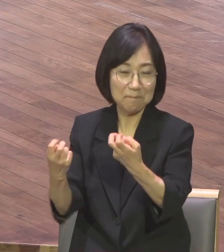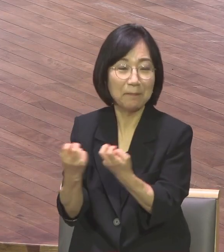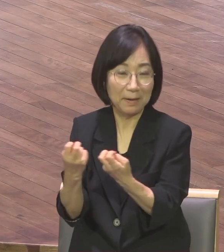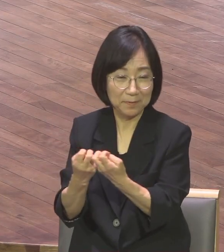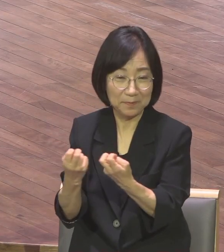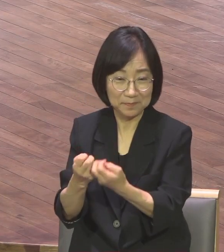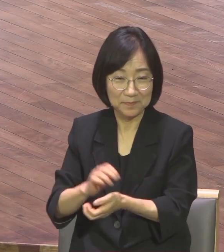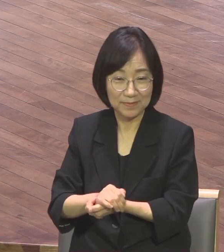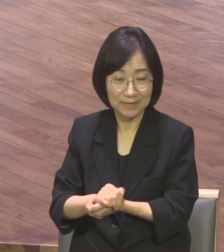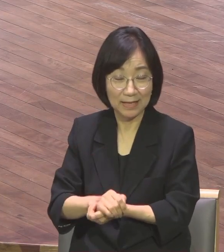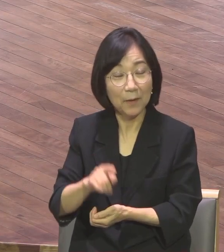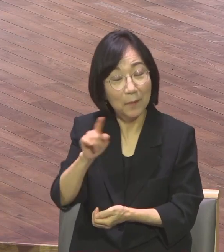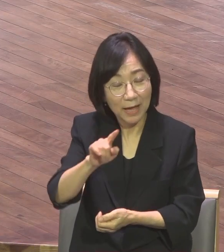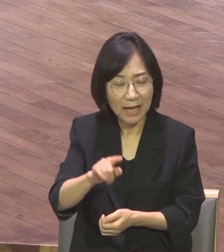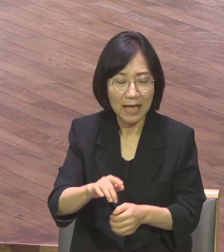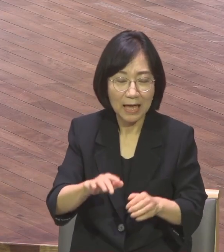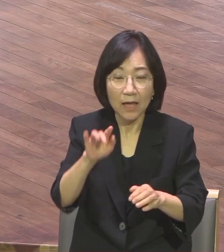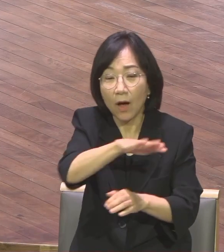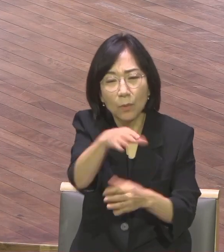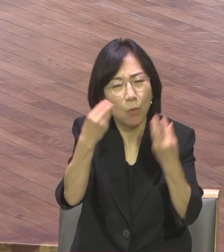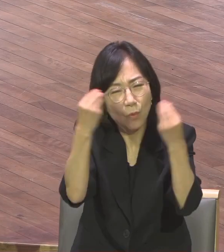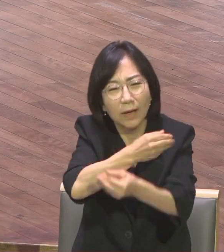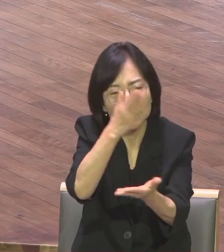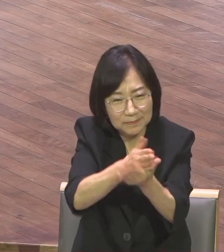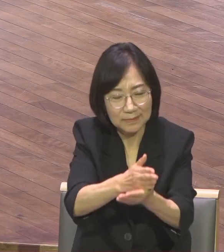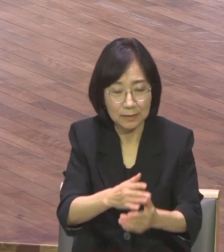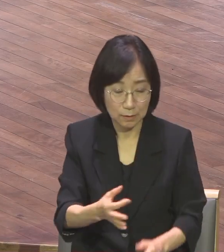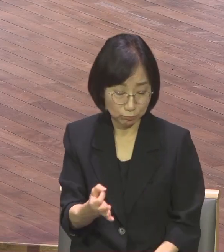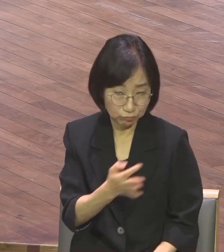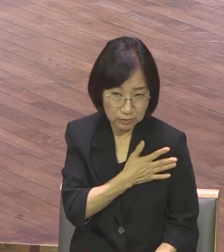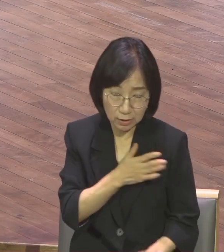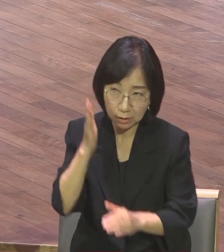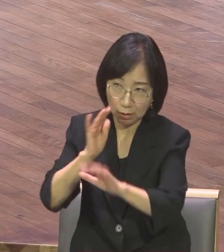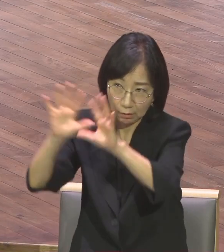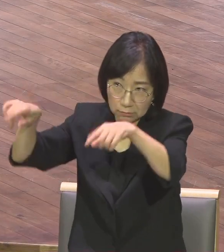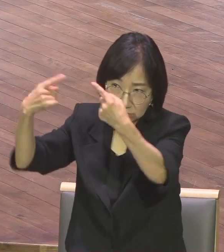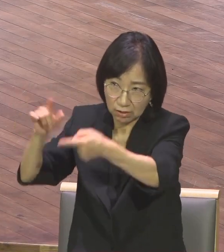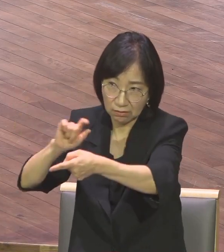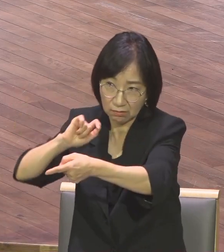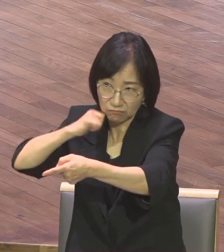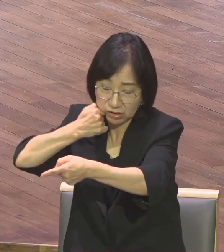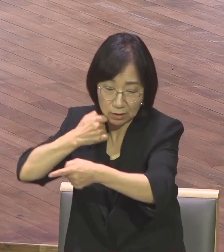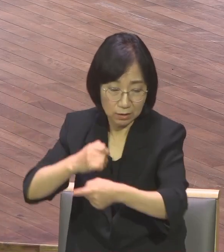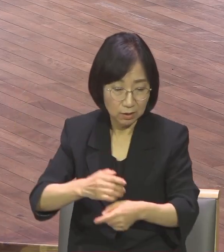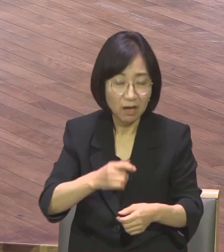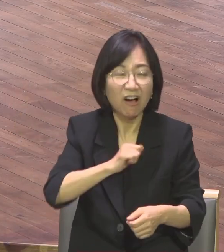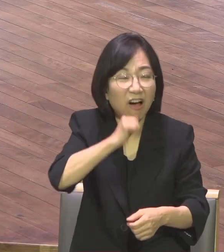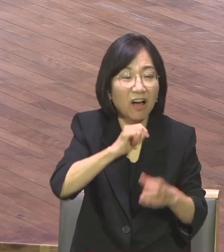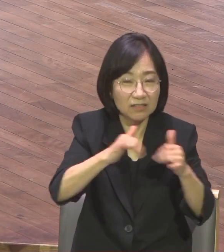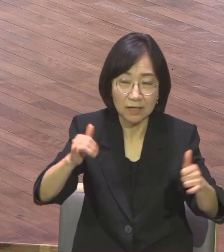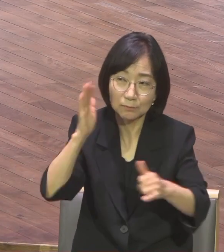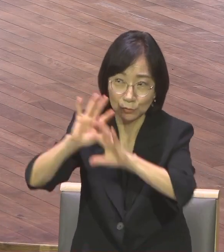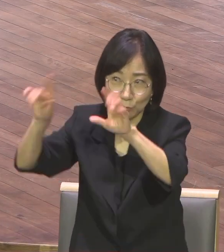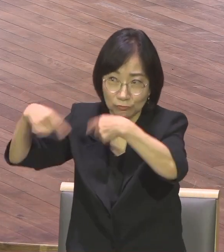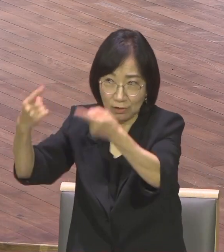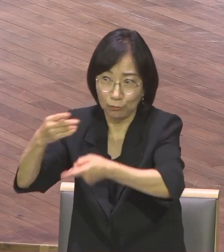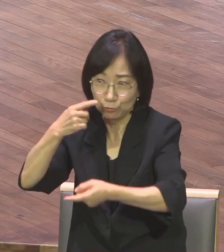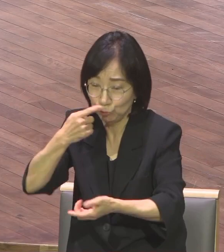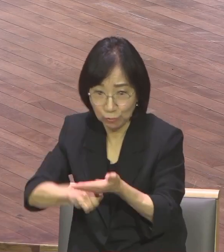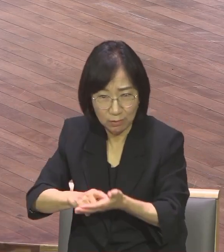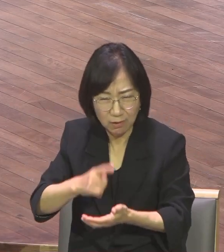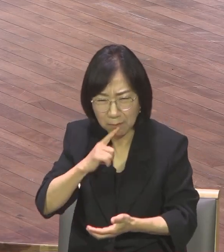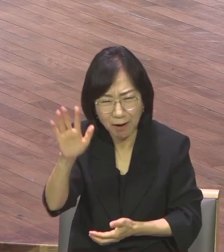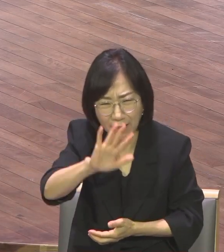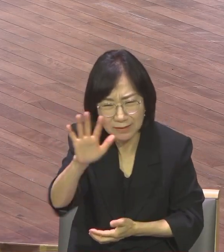이 말씀은요, 부자는요 천국에 갈 수 없다는 뜻이 아니에요. 가난한 사람은 막 자동적으로 천국 간다 그 말이 아니에요.